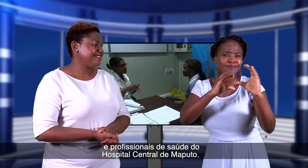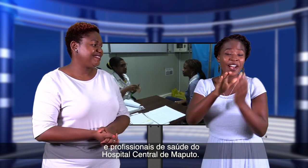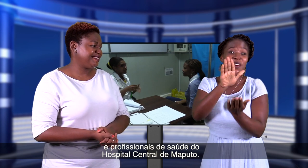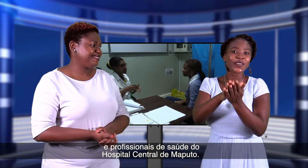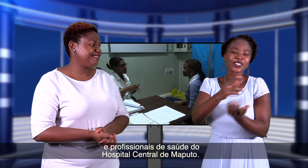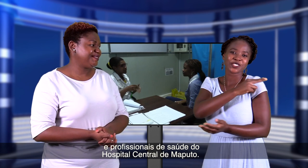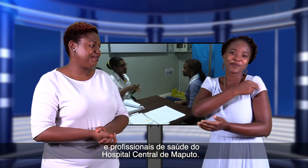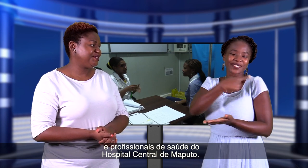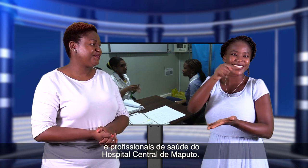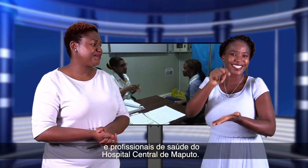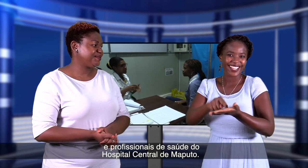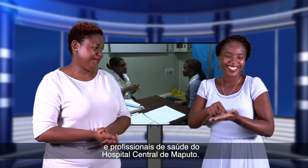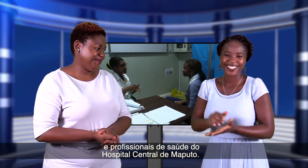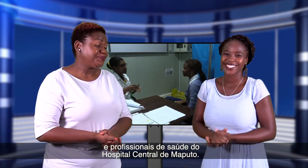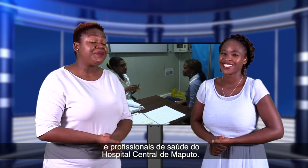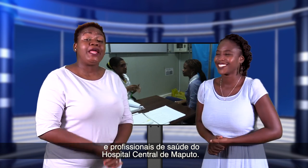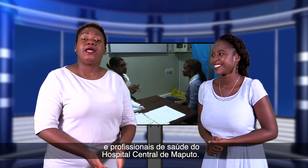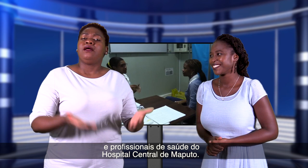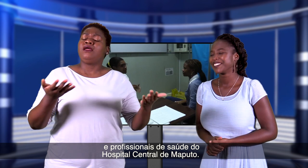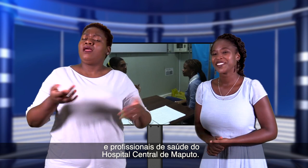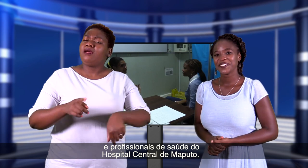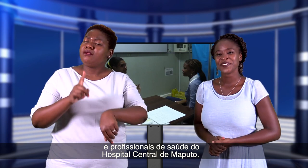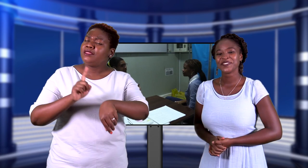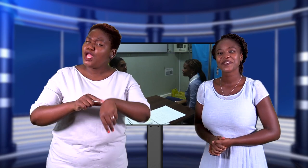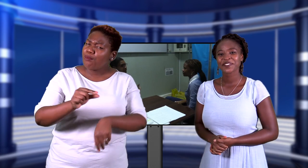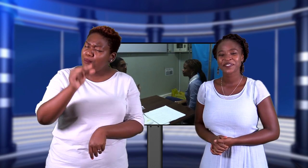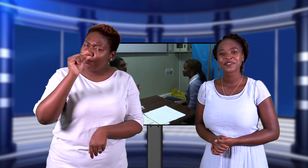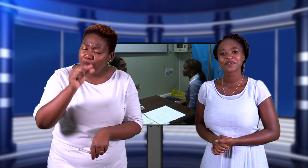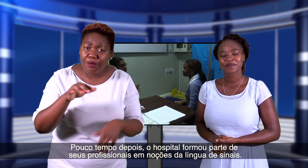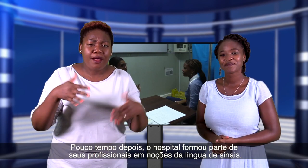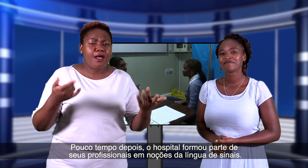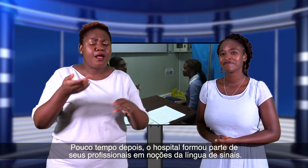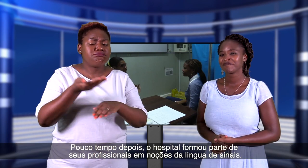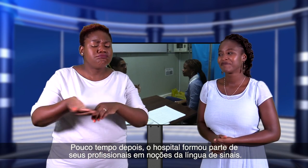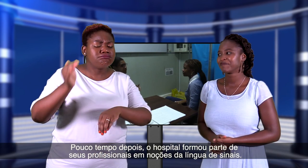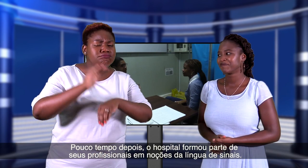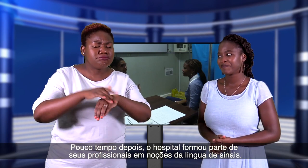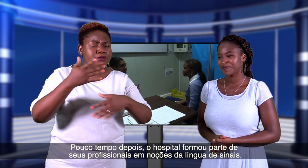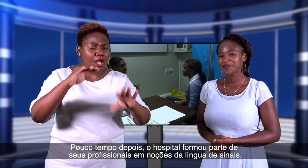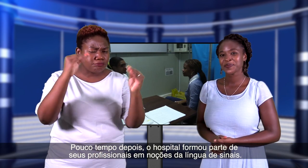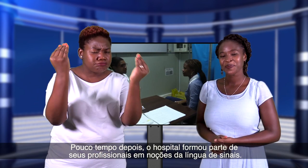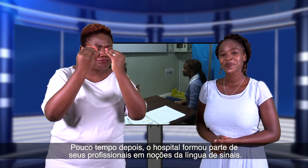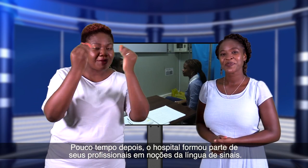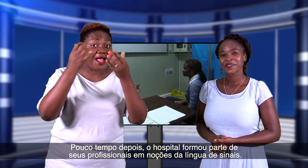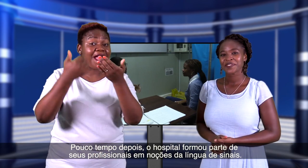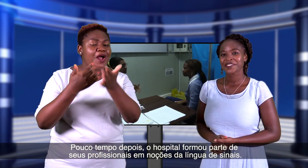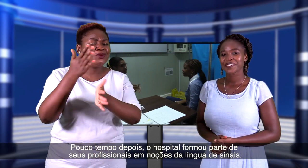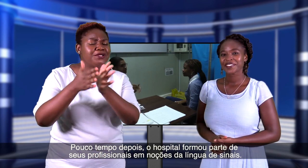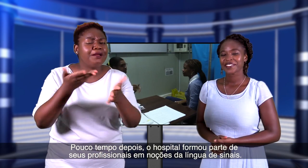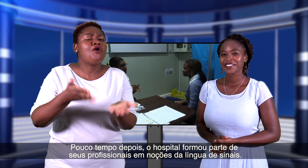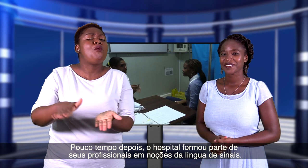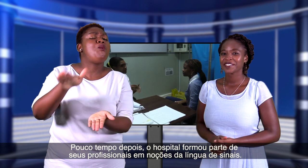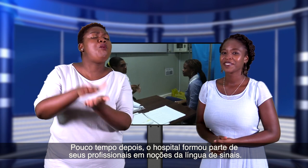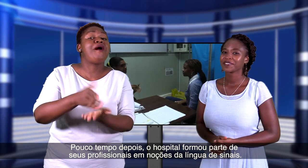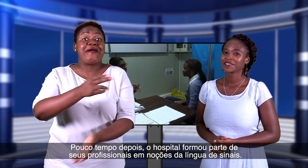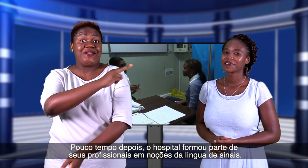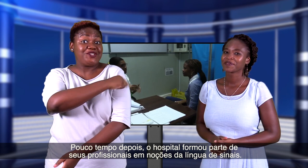e profissionais de saúde do Hospital Central de Maputo. Pouco tempo depois, o hospital formou parte